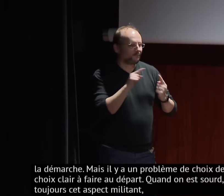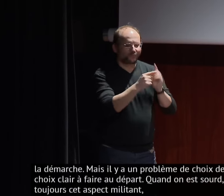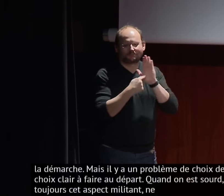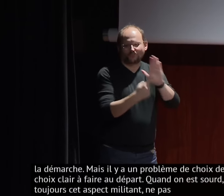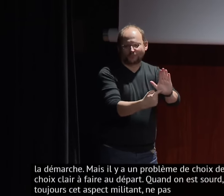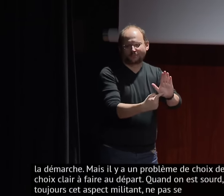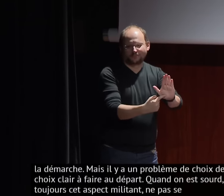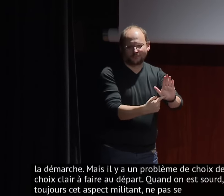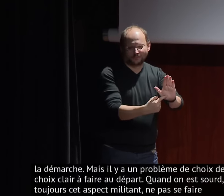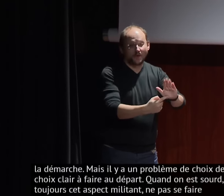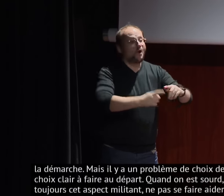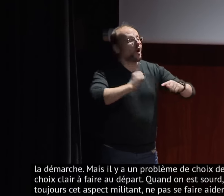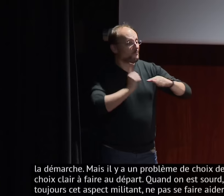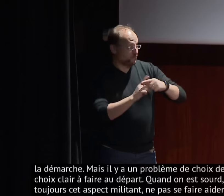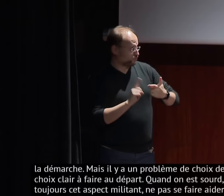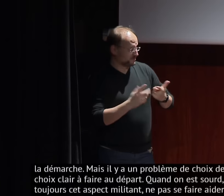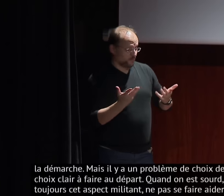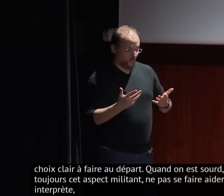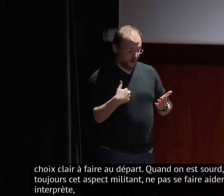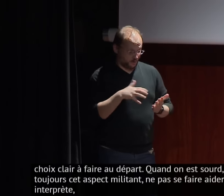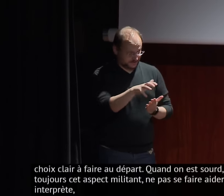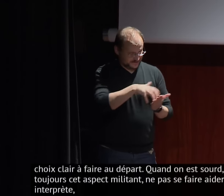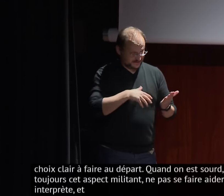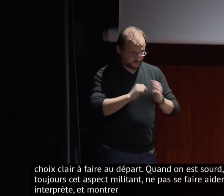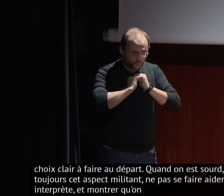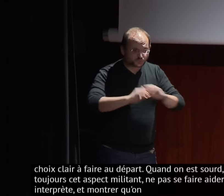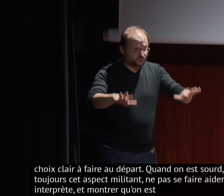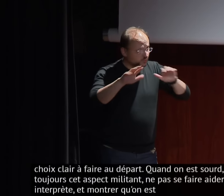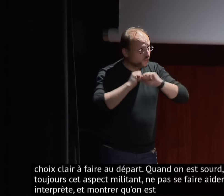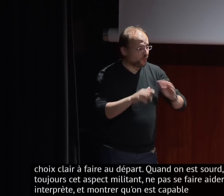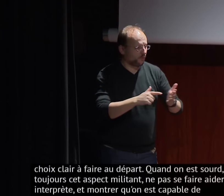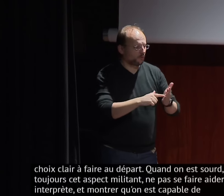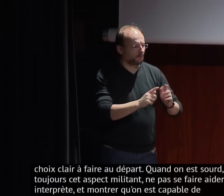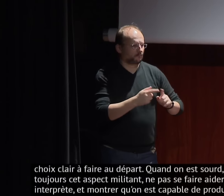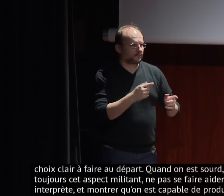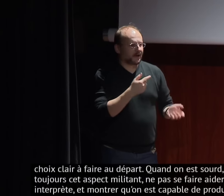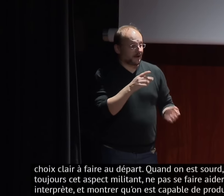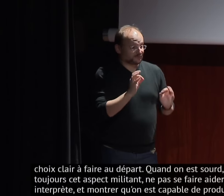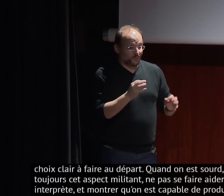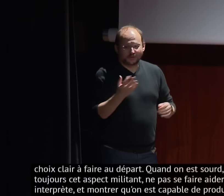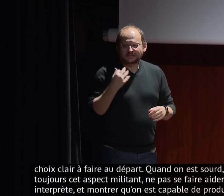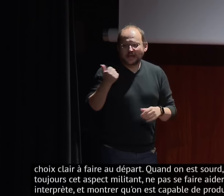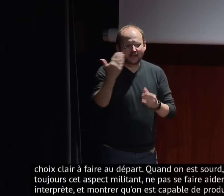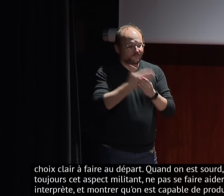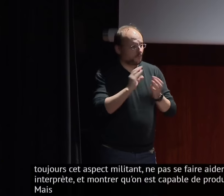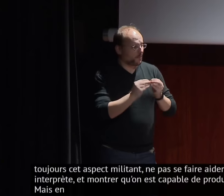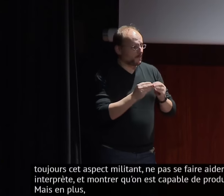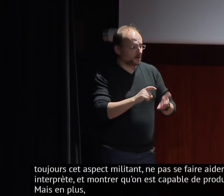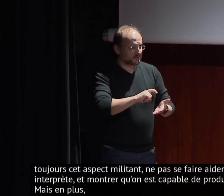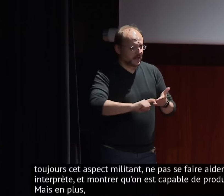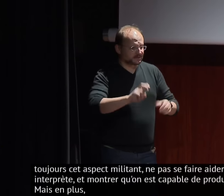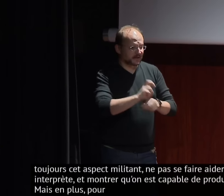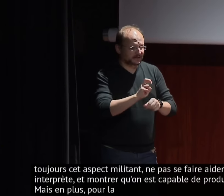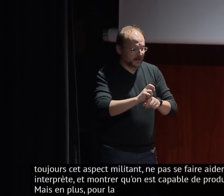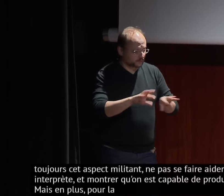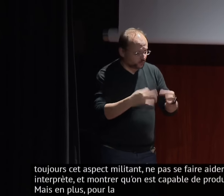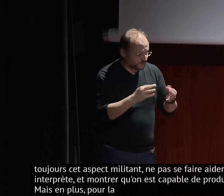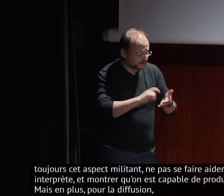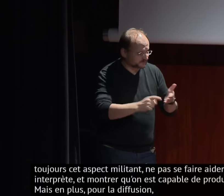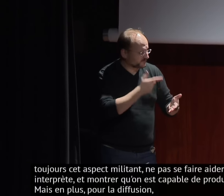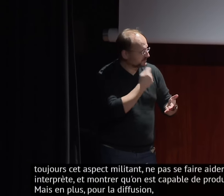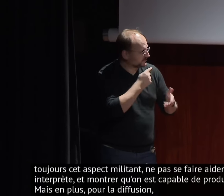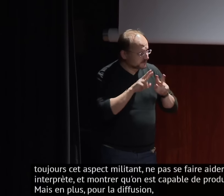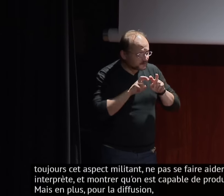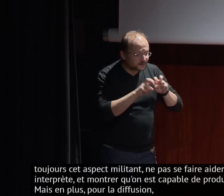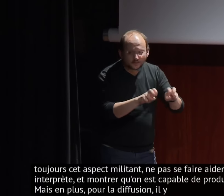d'un interprète et montrer qu'on est capable de produire en français. Mais en plus, pour la diffusion, voilà, il y